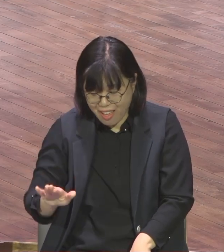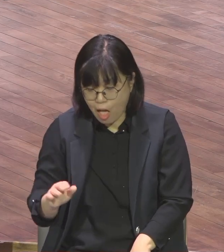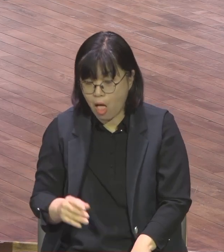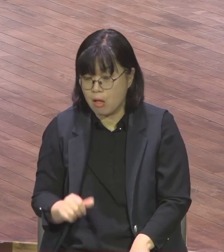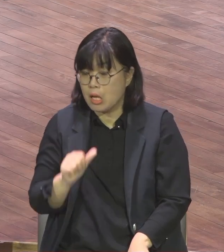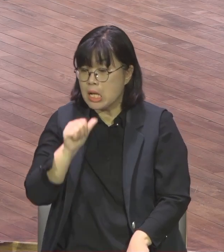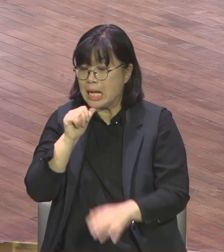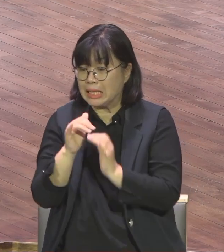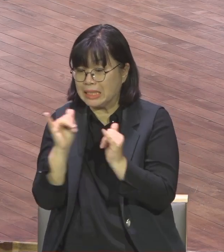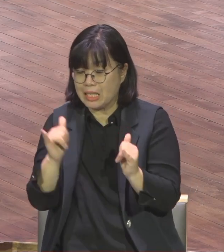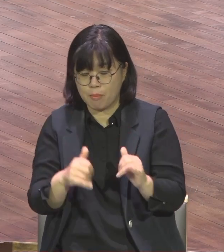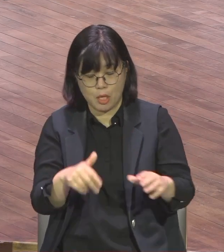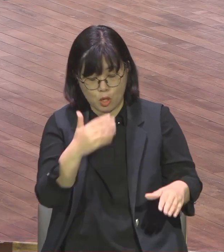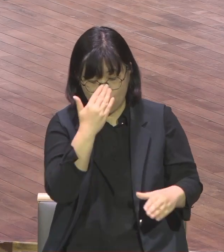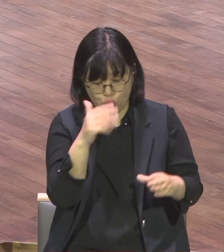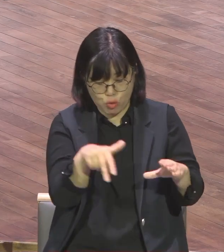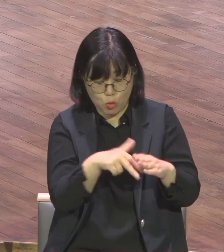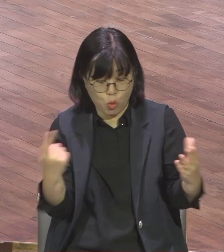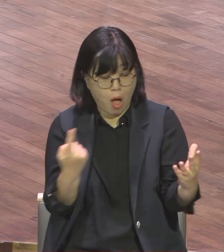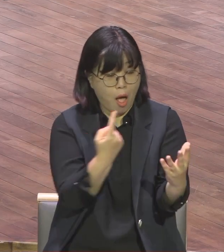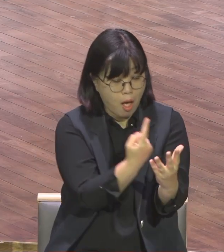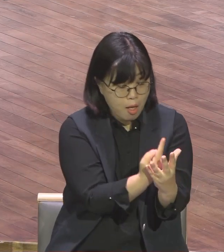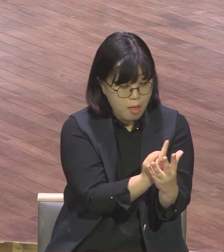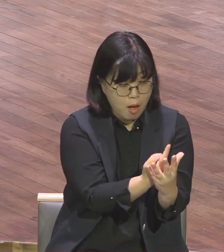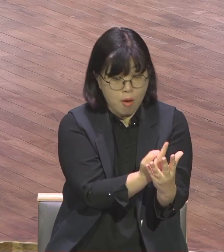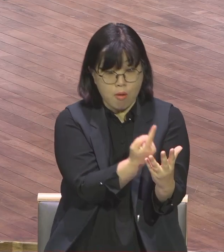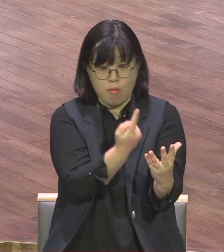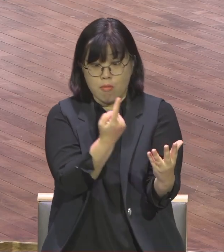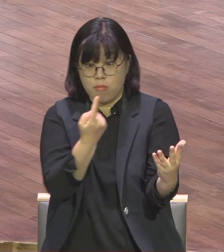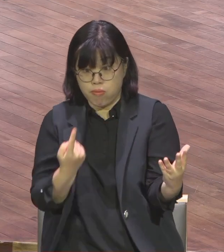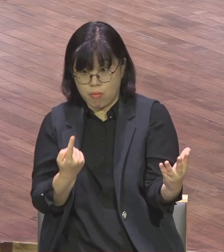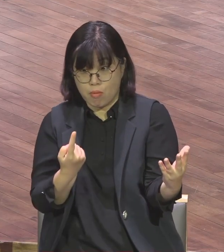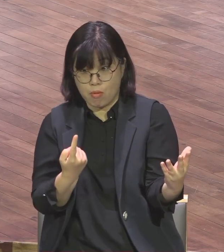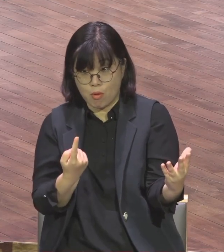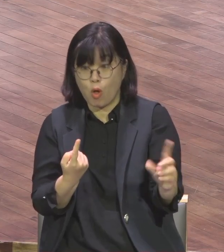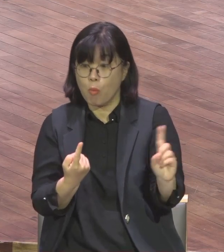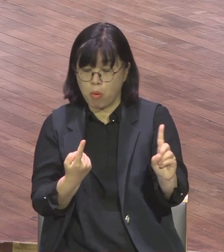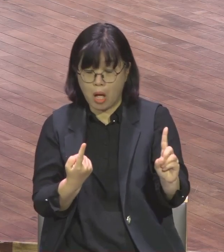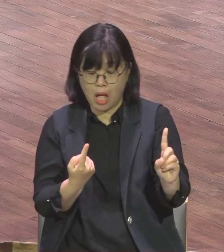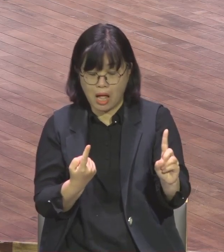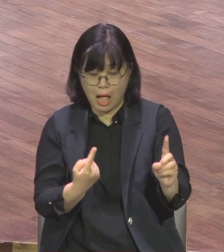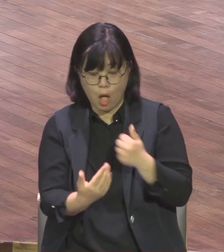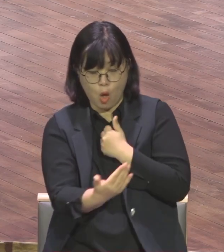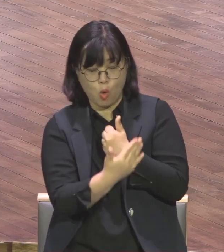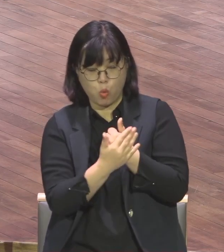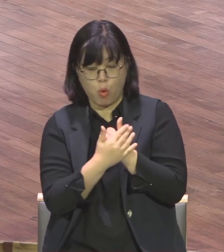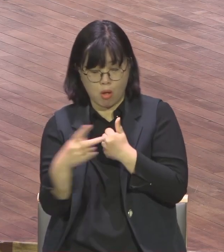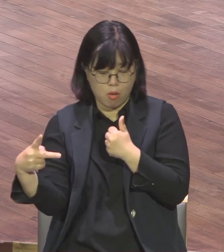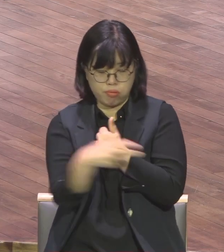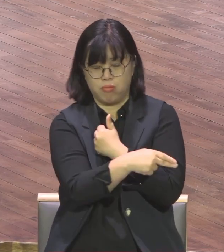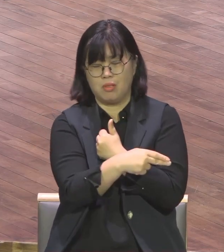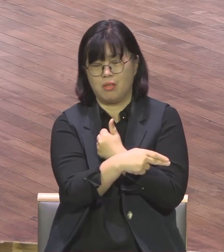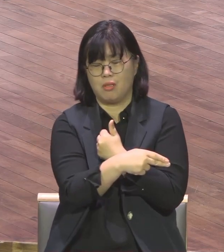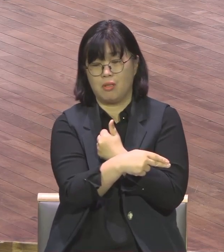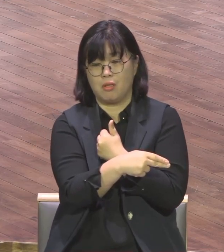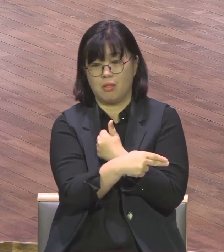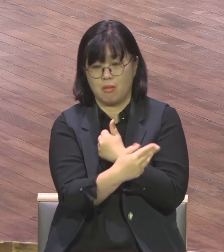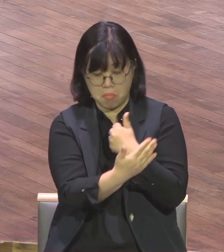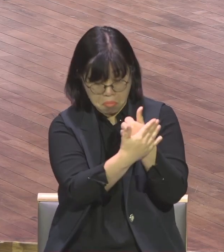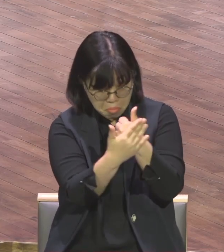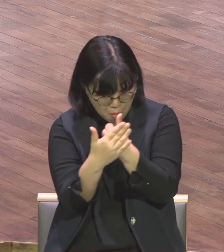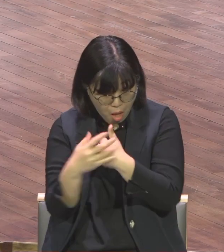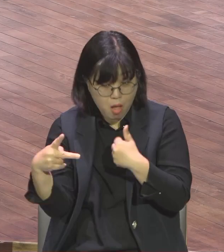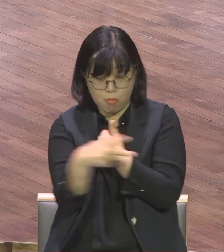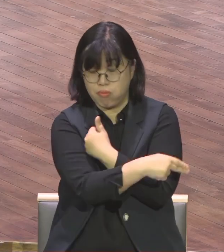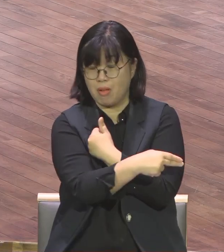예수를 믿는 순간 해당이 안 됩니다. 구제를 못 받아요. 보호를 못 받아요. 그러니까